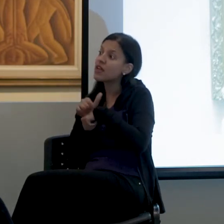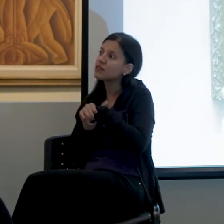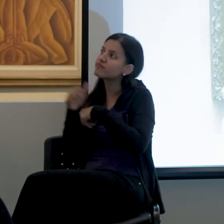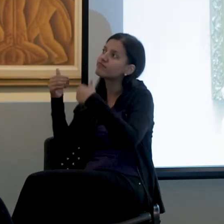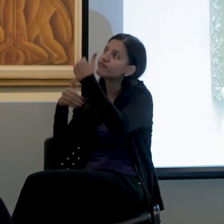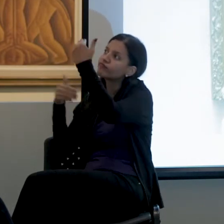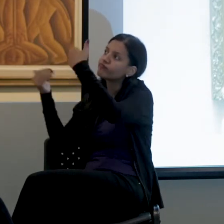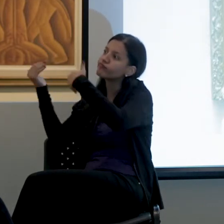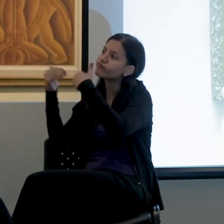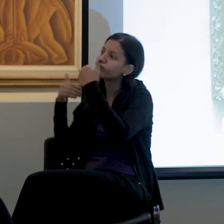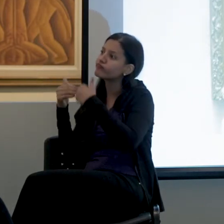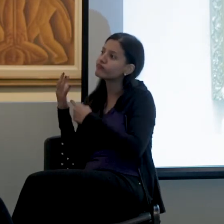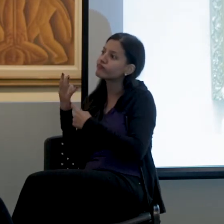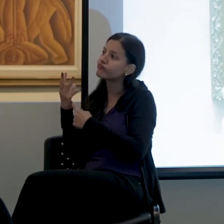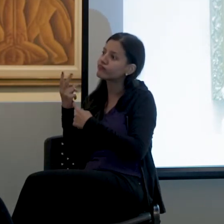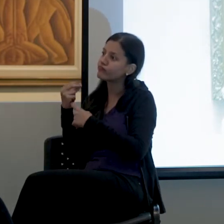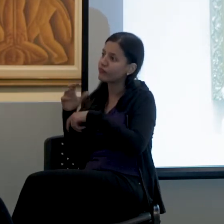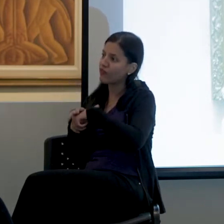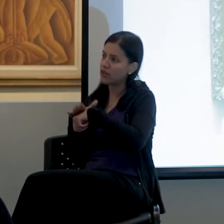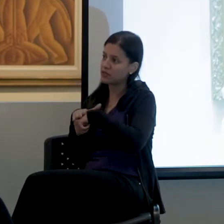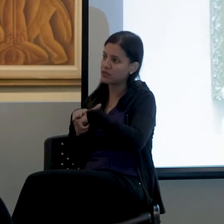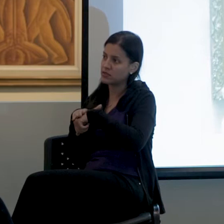vieram. A maioria deles